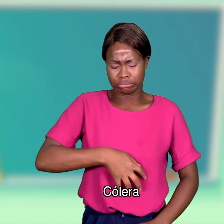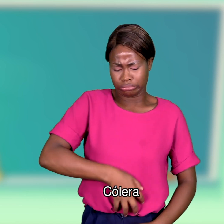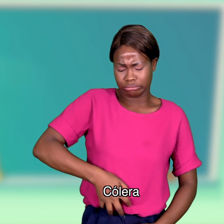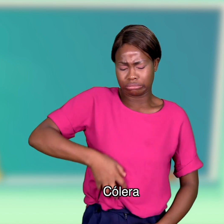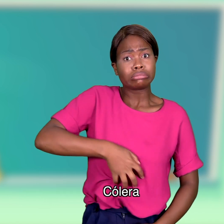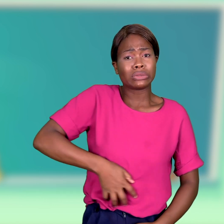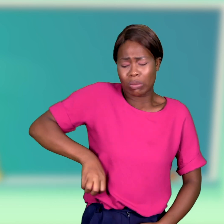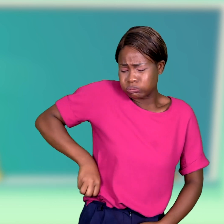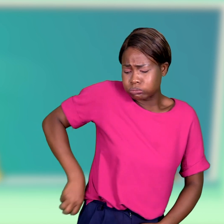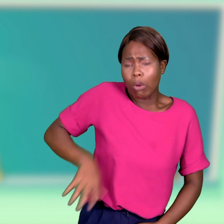cólera,